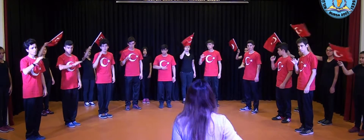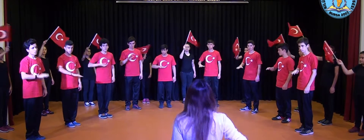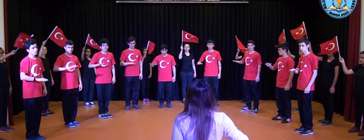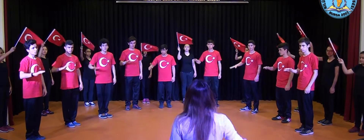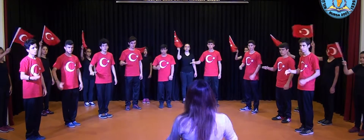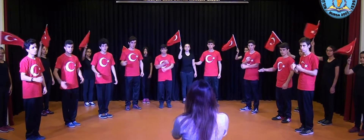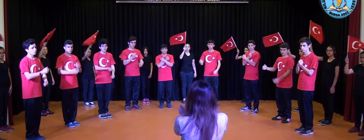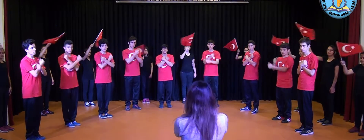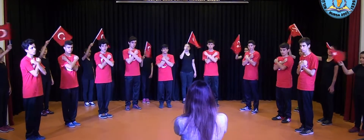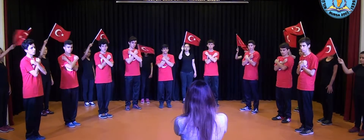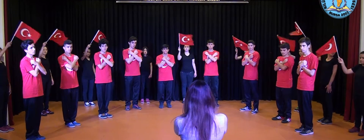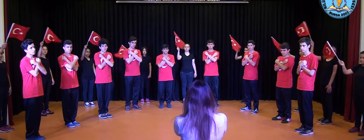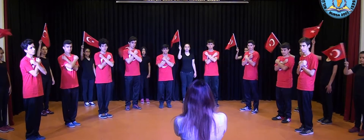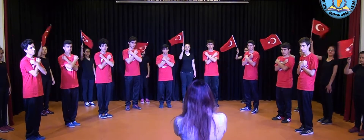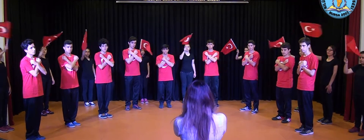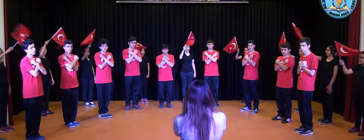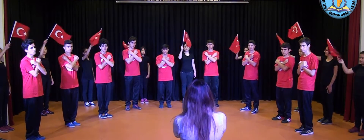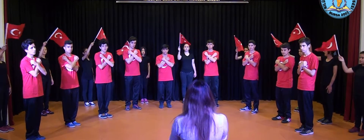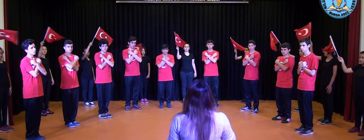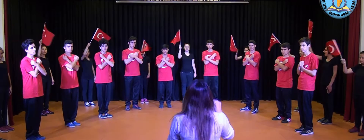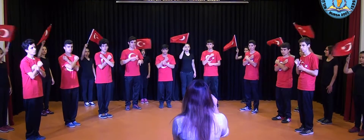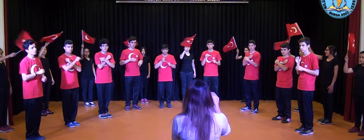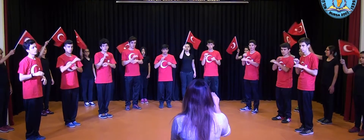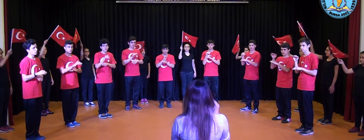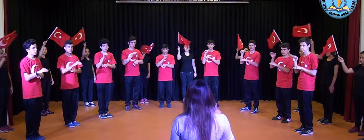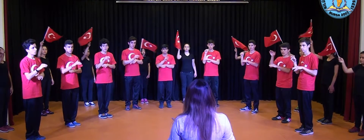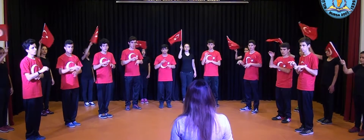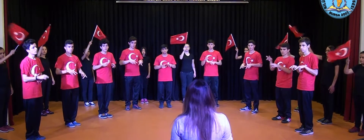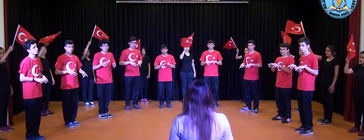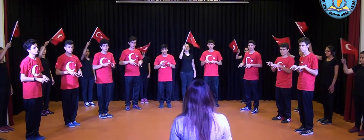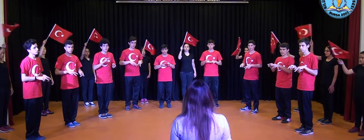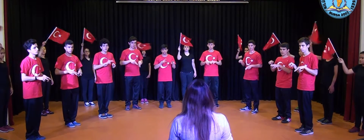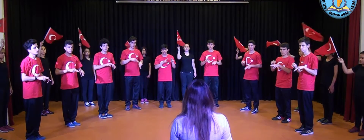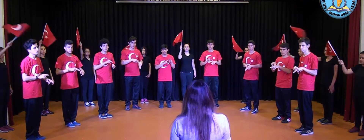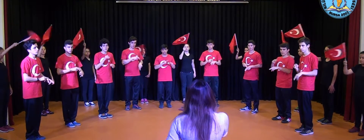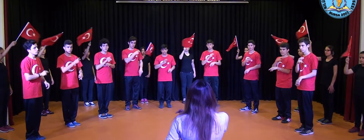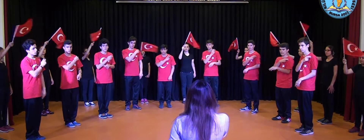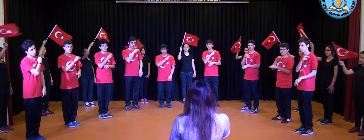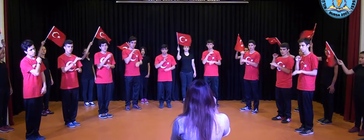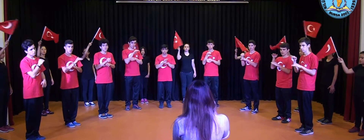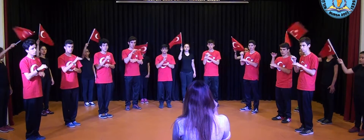yavruları Bağrıma bastım Yaşa Mustafa Kemal Paşa Yaşa